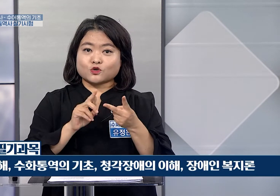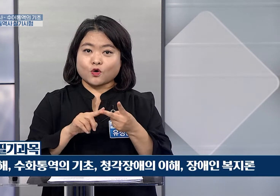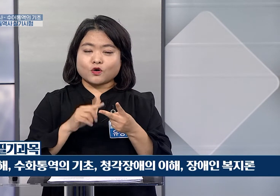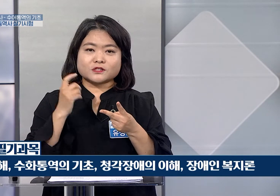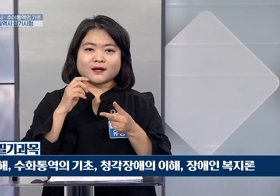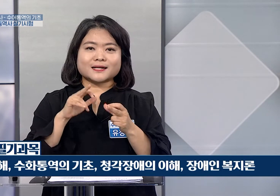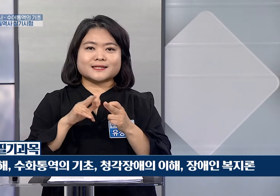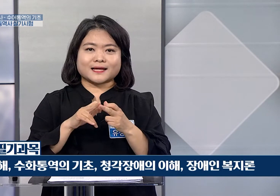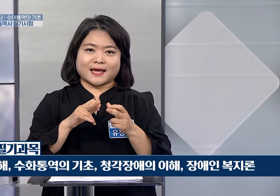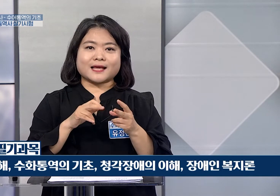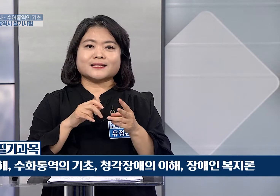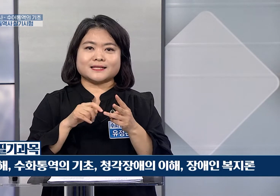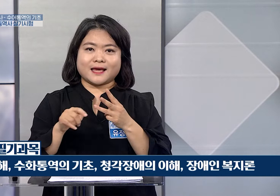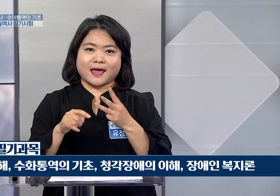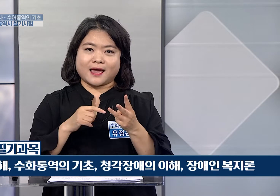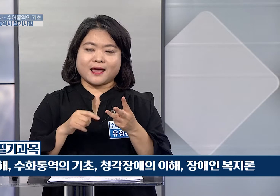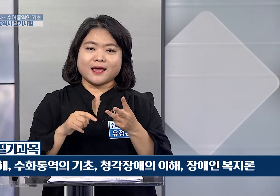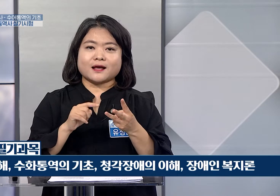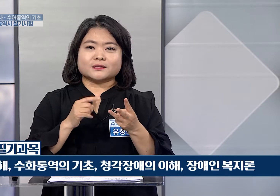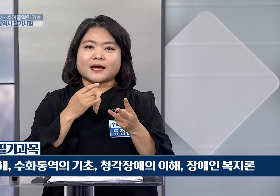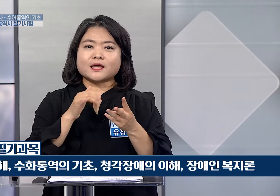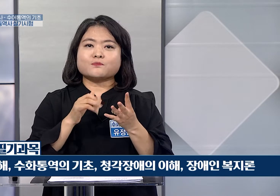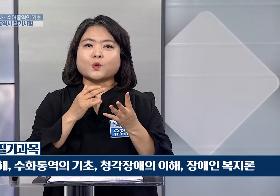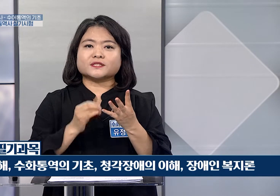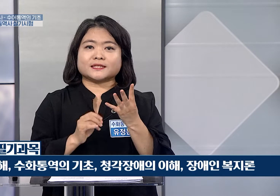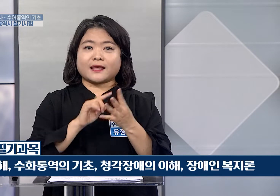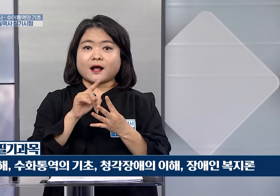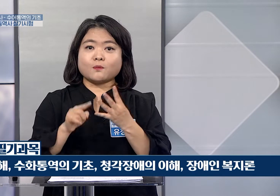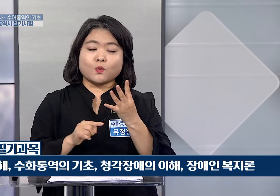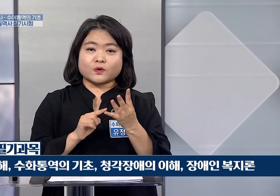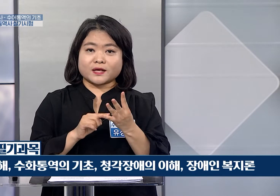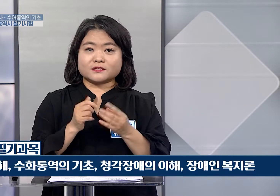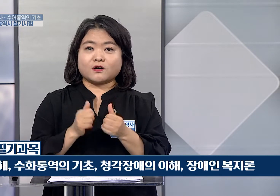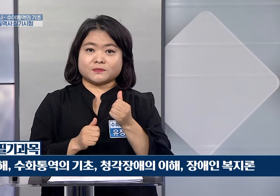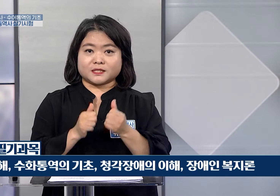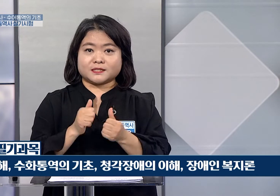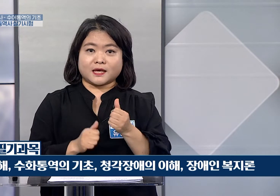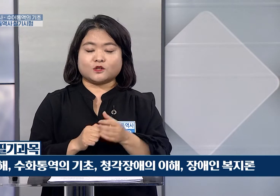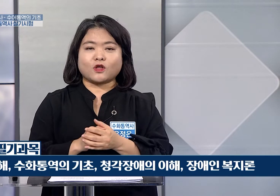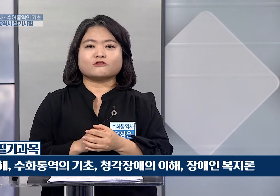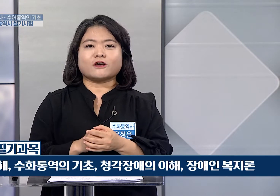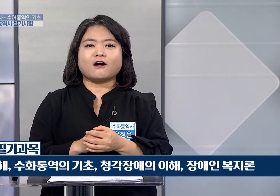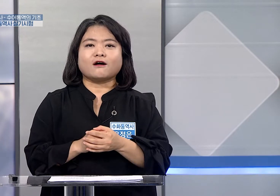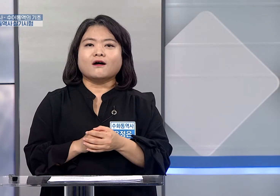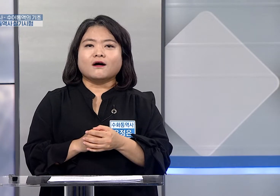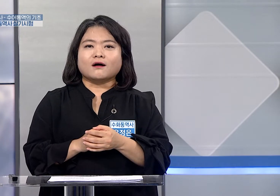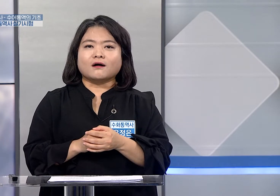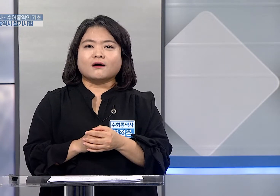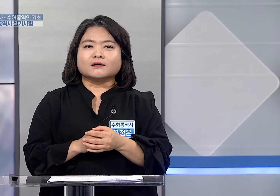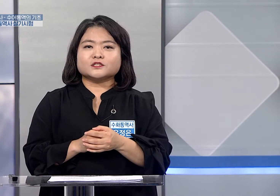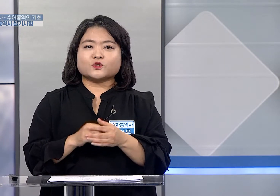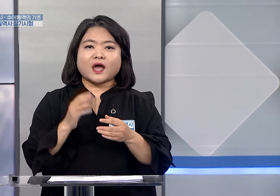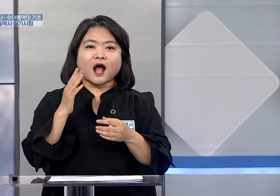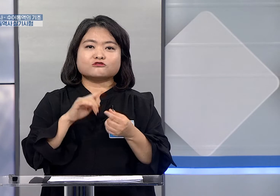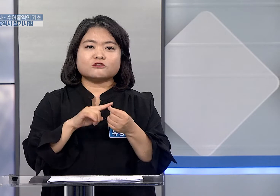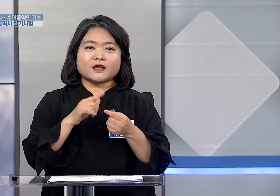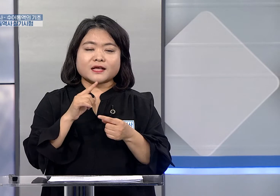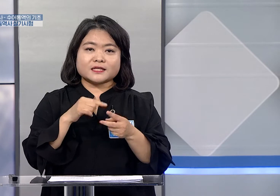기초, 청각장애 이해, 장애인 복지 네 과목의 시험이 진행이 되고요. 이 중에 한국어의